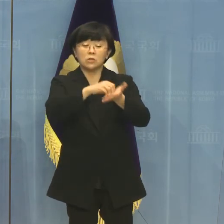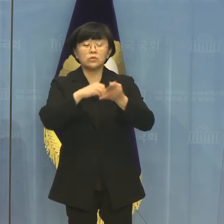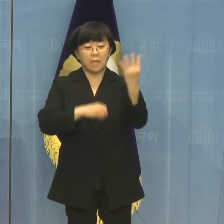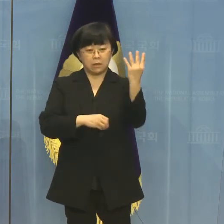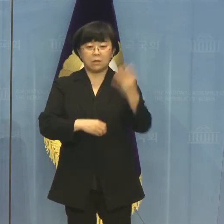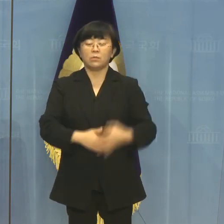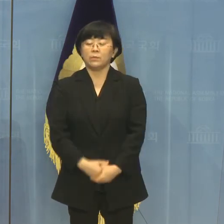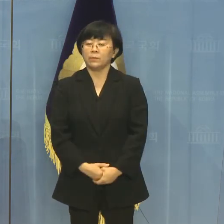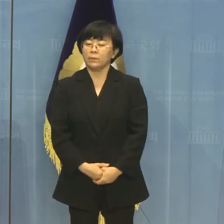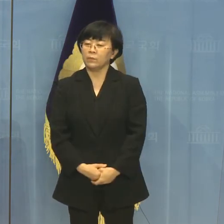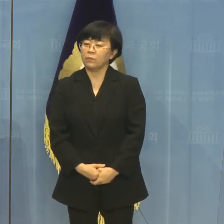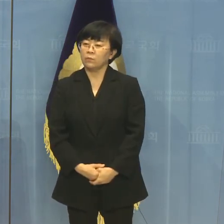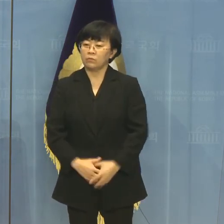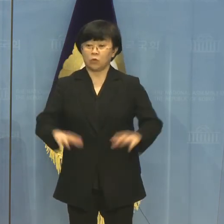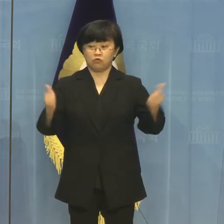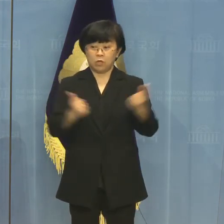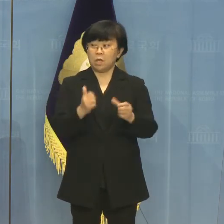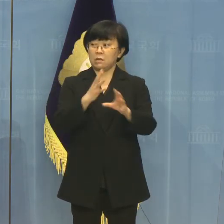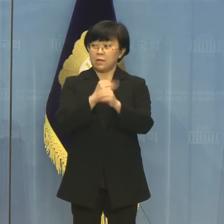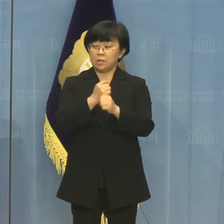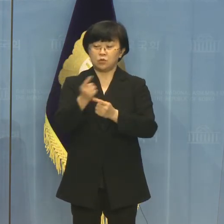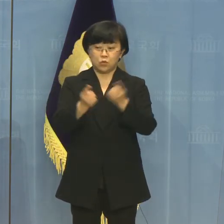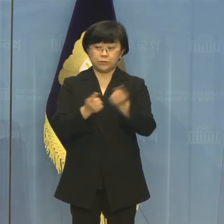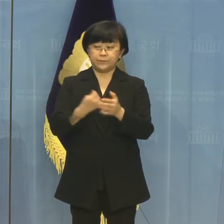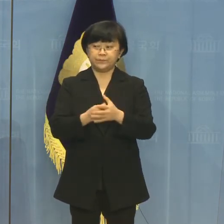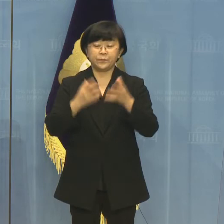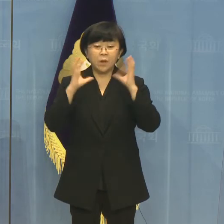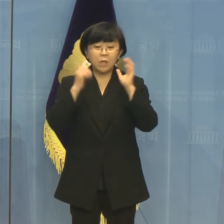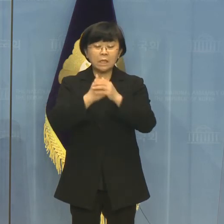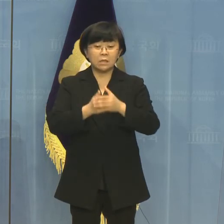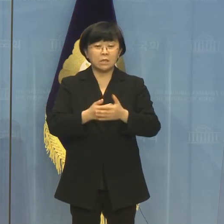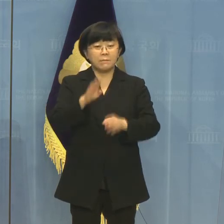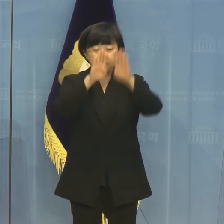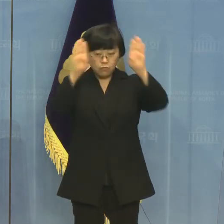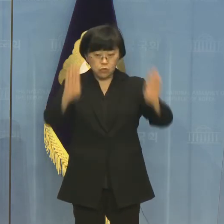접수되었습니다. 다음은 국회 주요 일정입니다. 어린이 박물관이